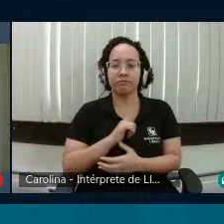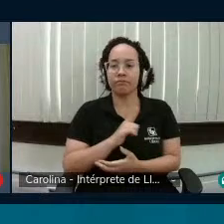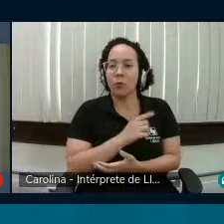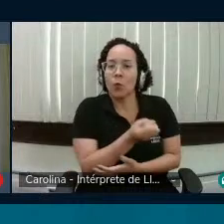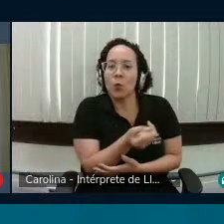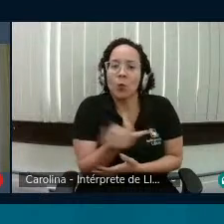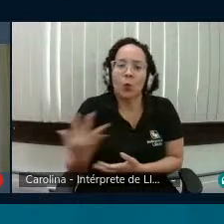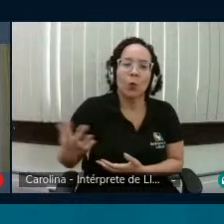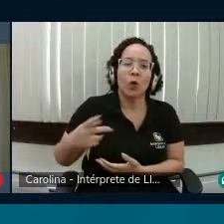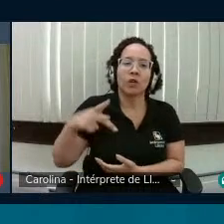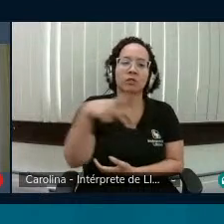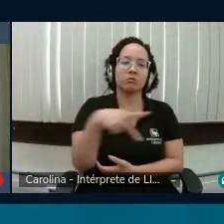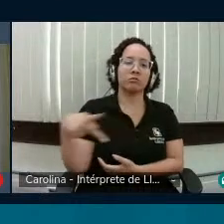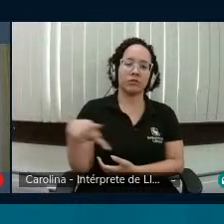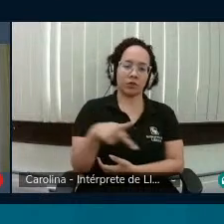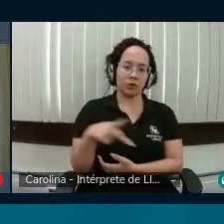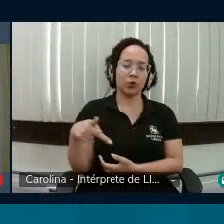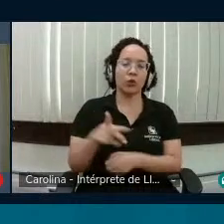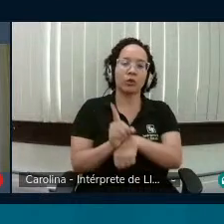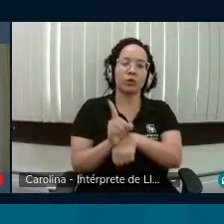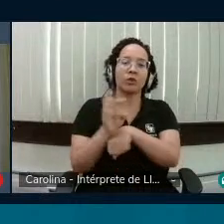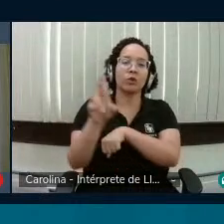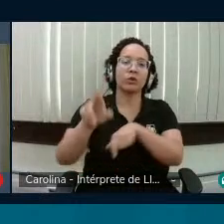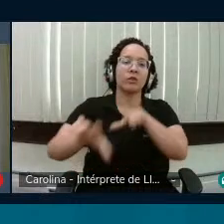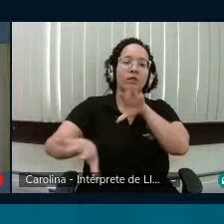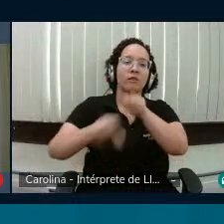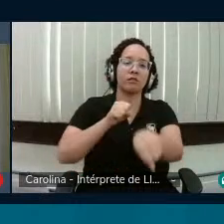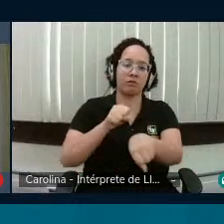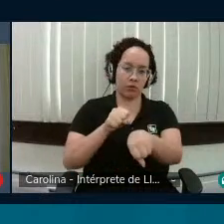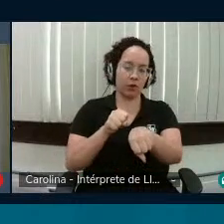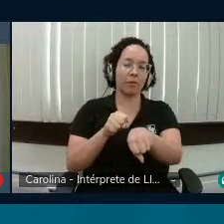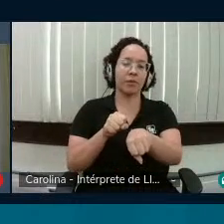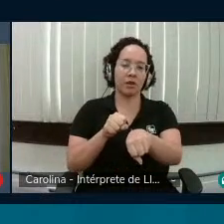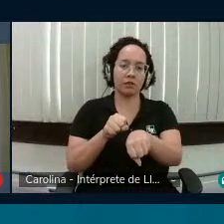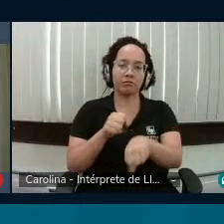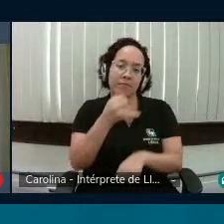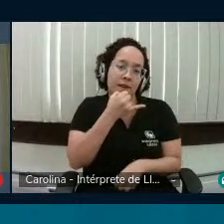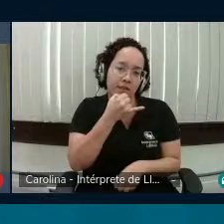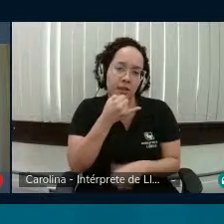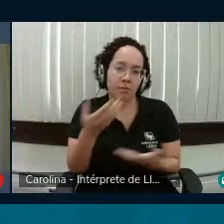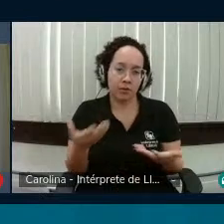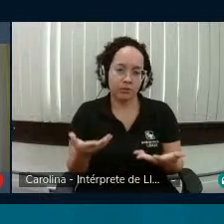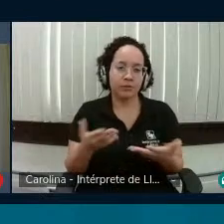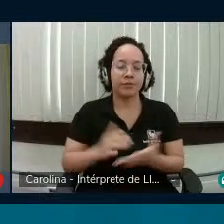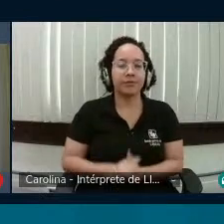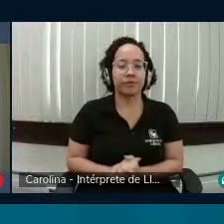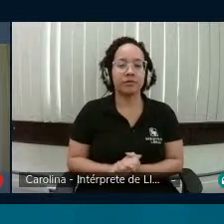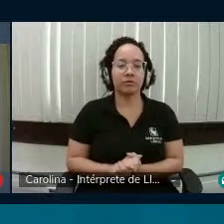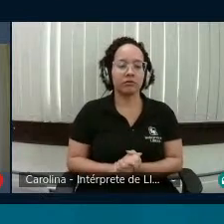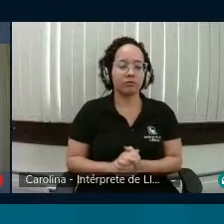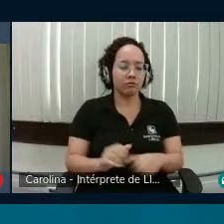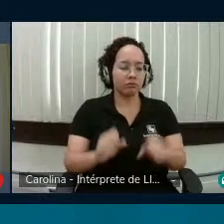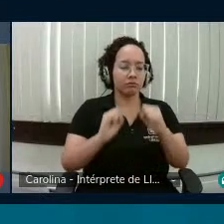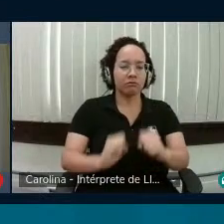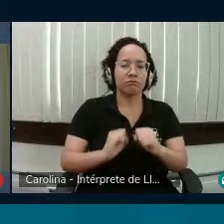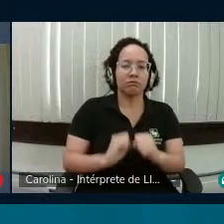de docentes com doutorado. Estou, né, dando aqui um exemplo. Claro que nós